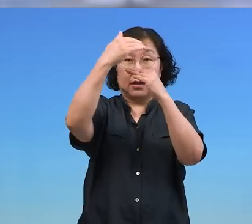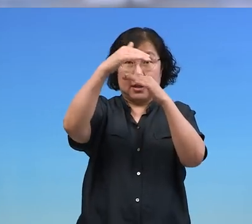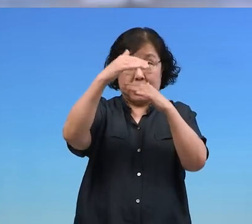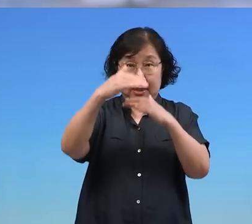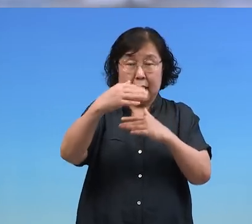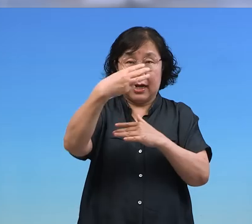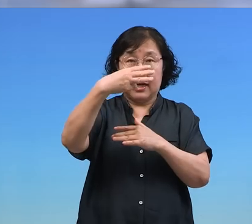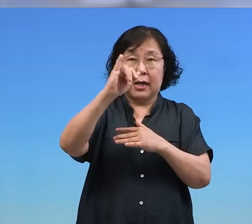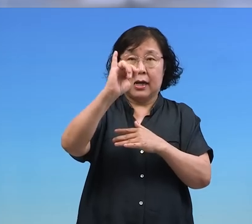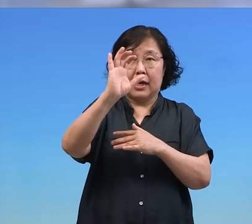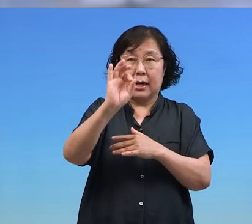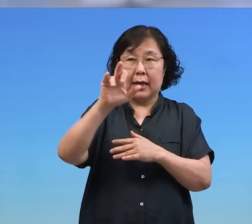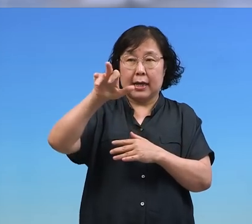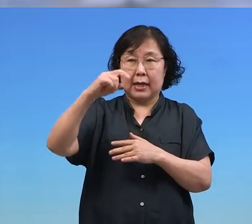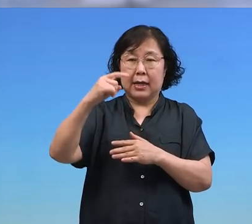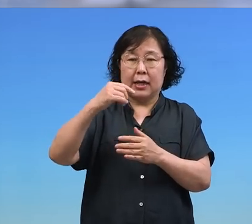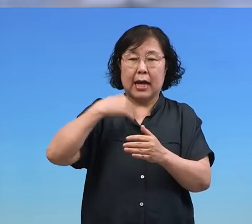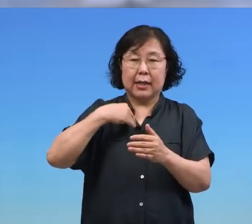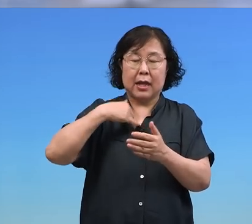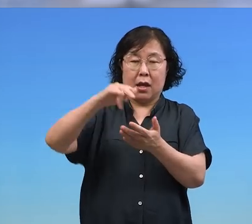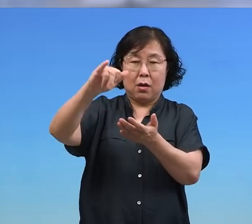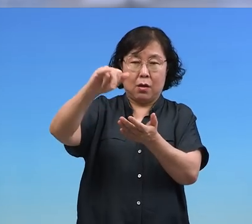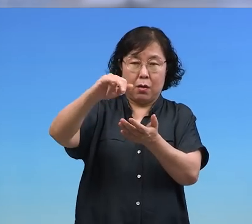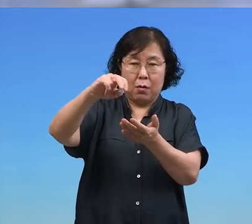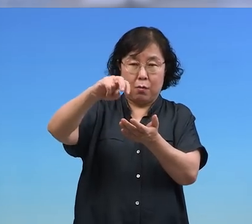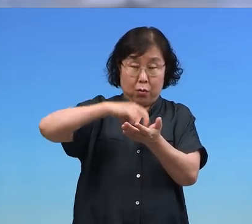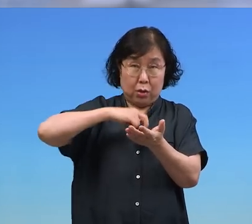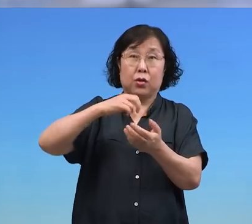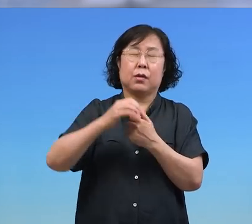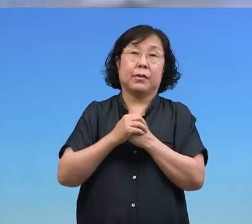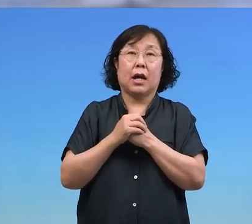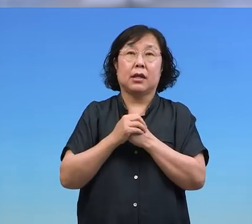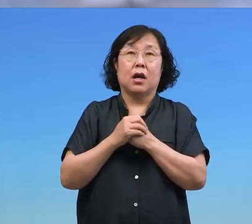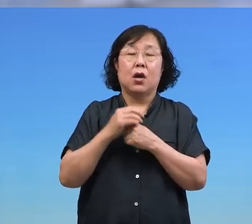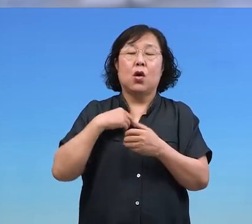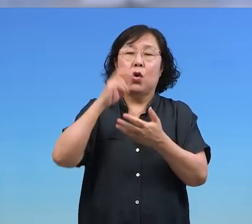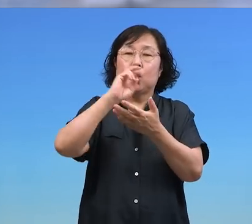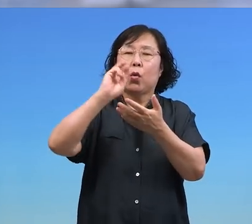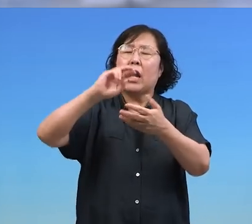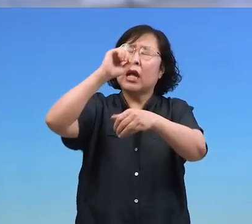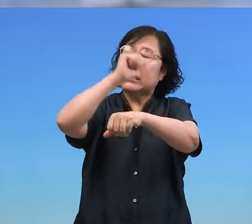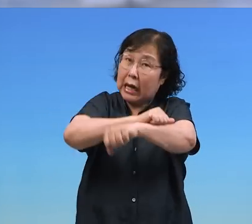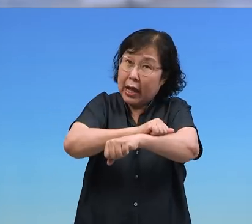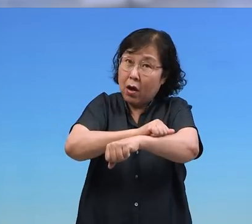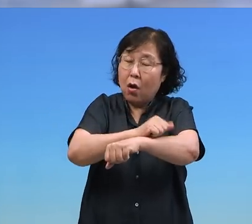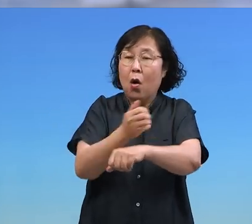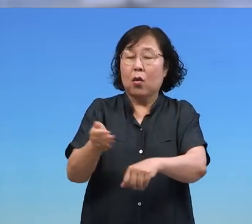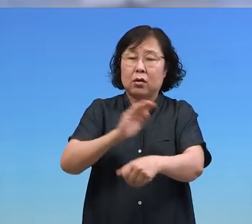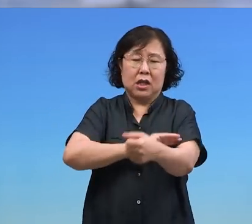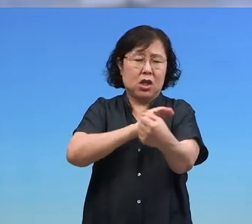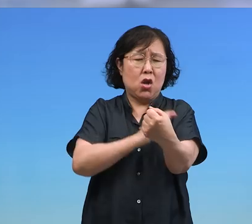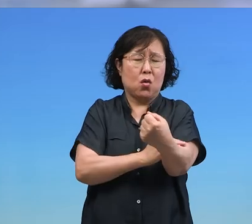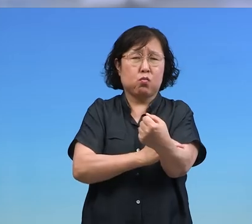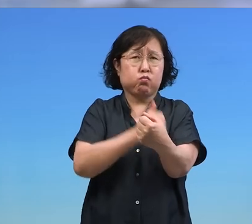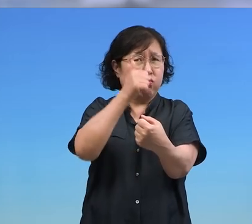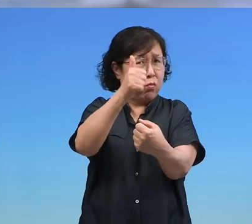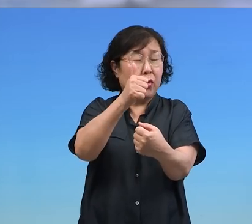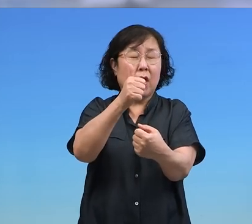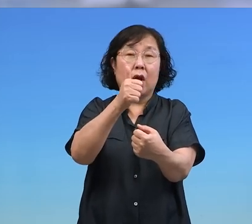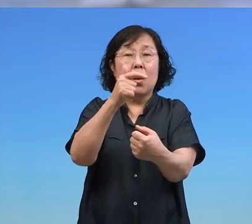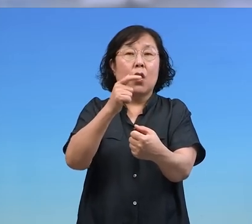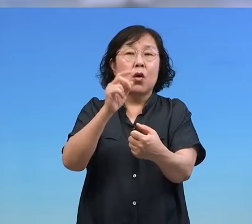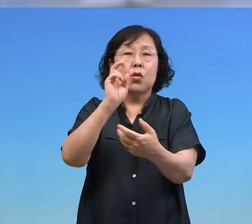상황인지 아시겠죠 이분 표현 그대로 노래 실력은 출중한데 그 실력에 비해서 그렇게